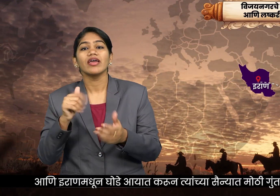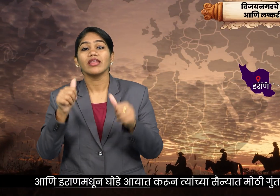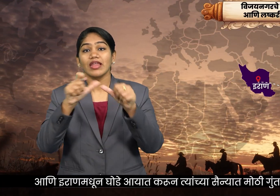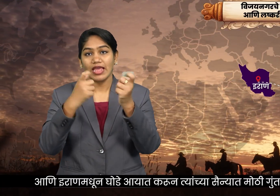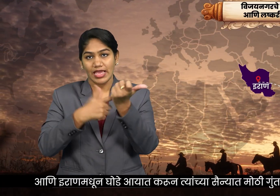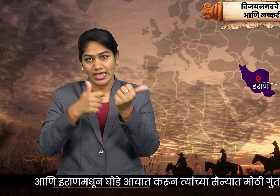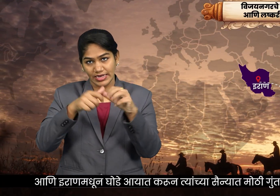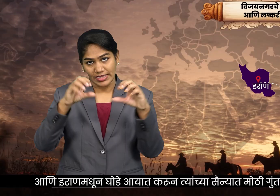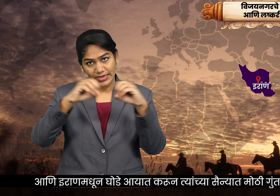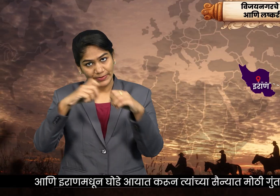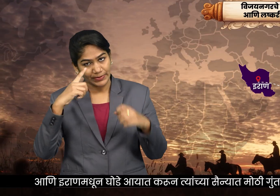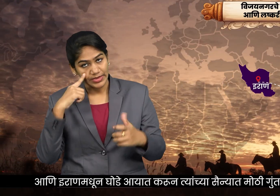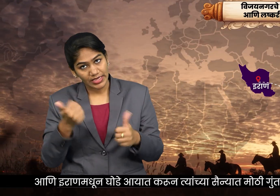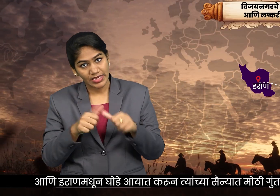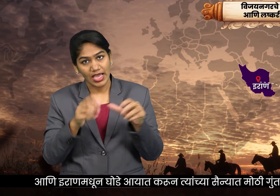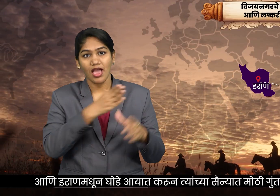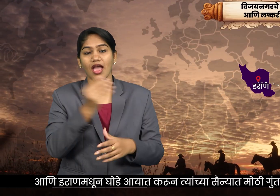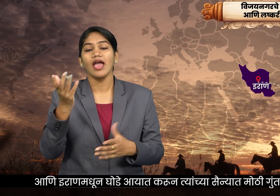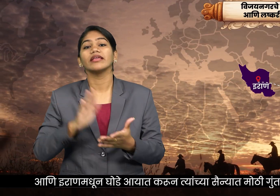असत.